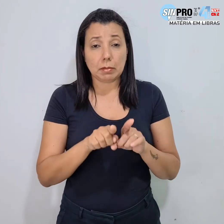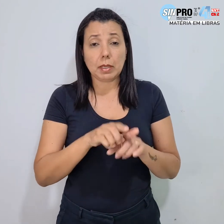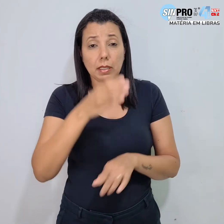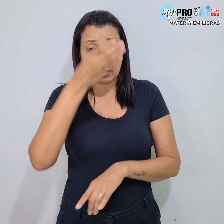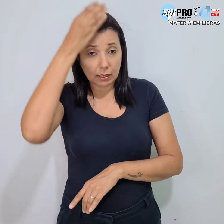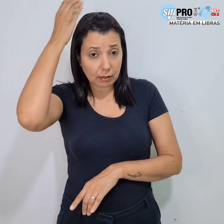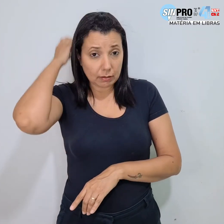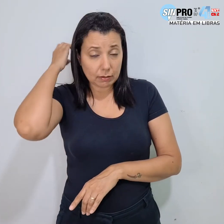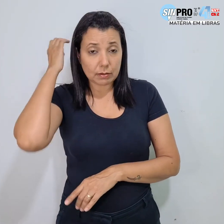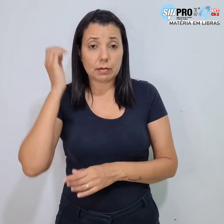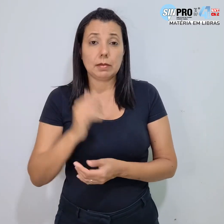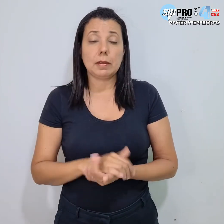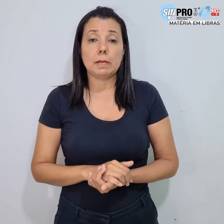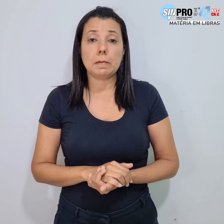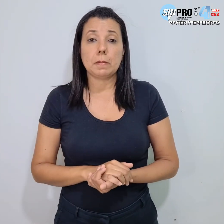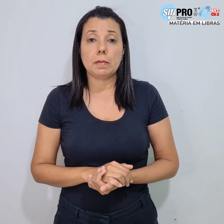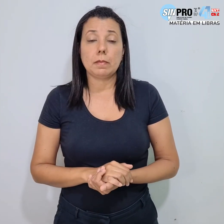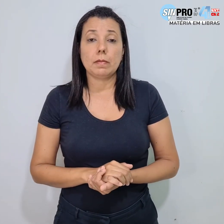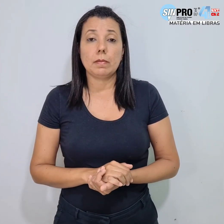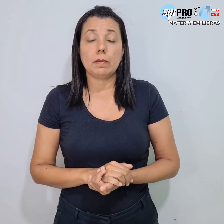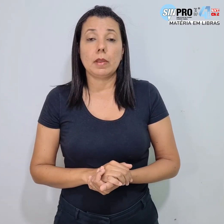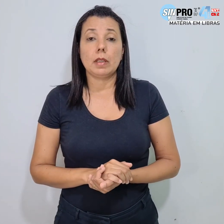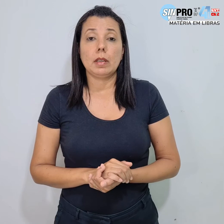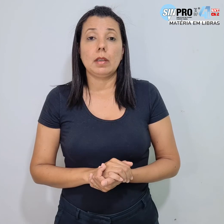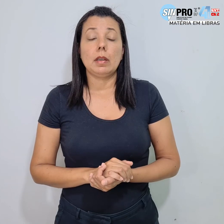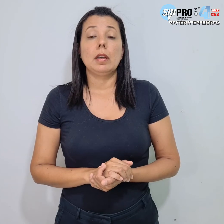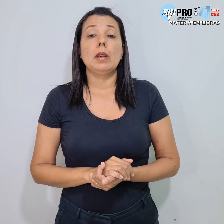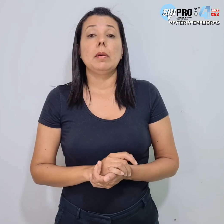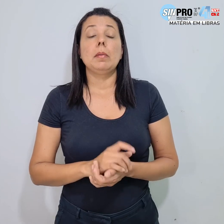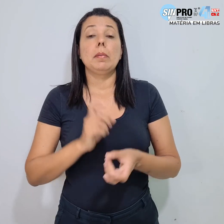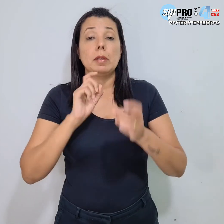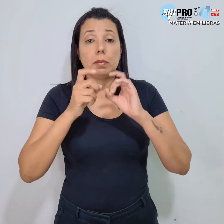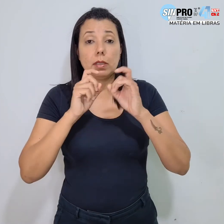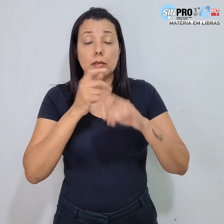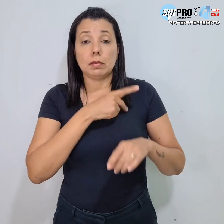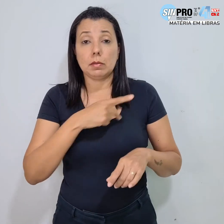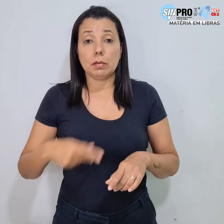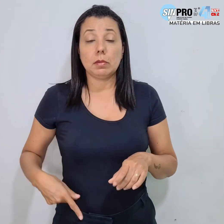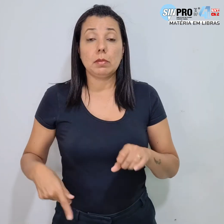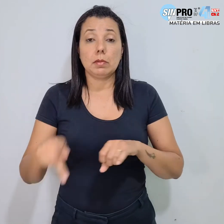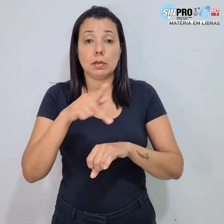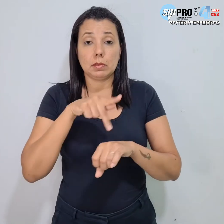e Guedes para a administração pública do país.